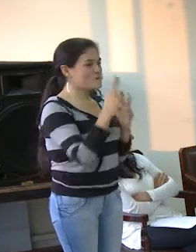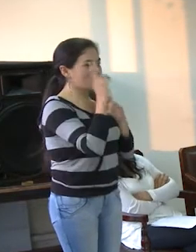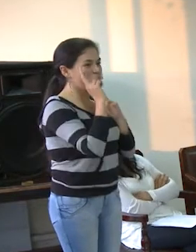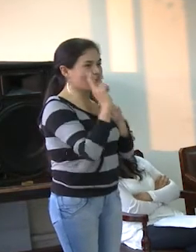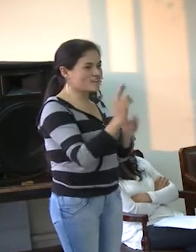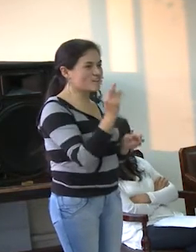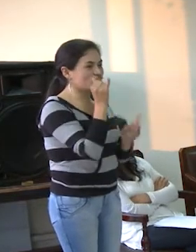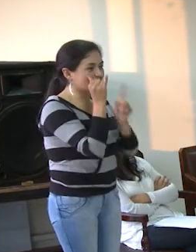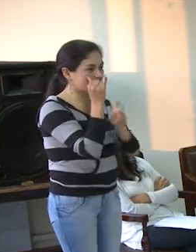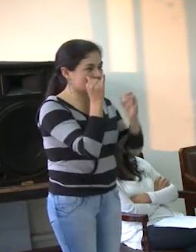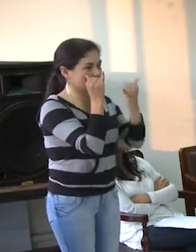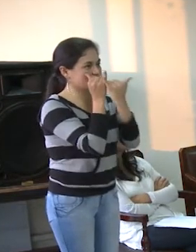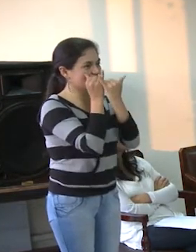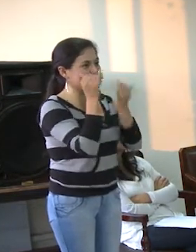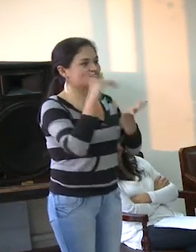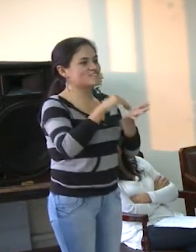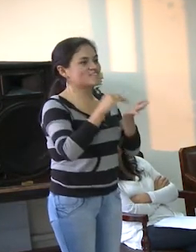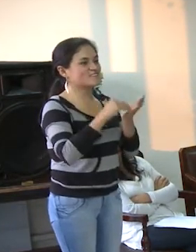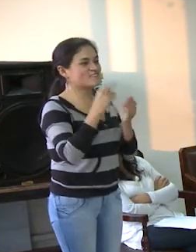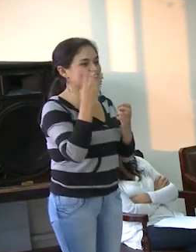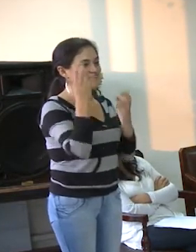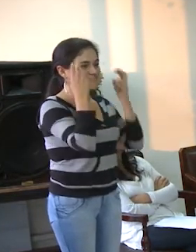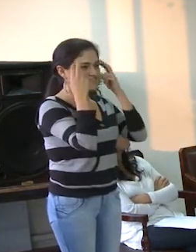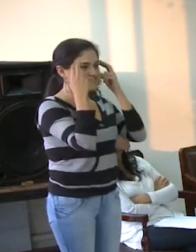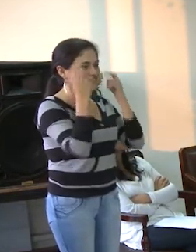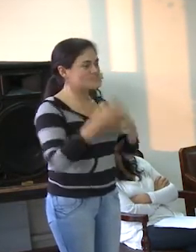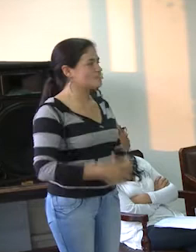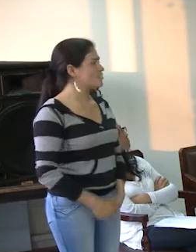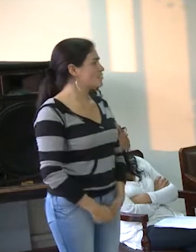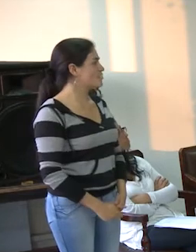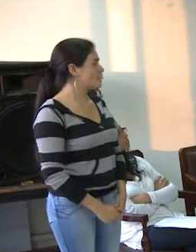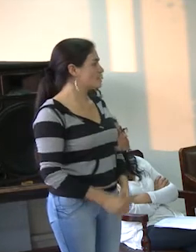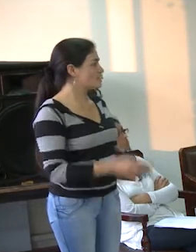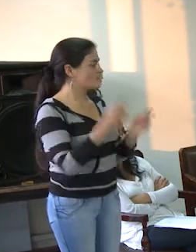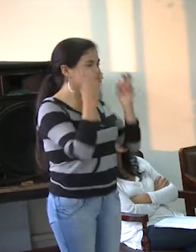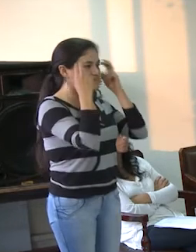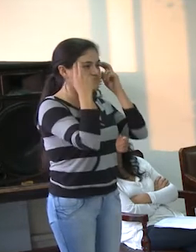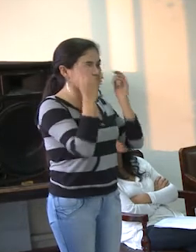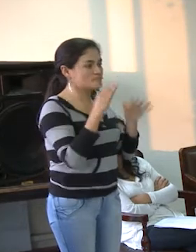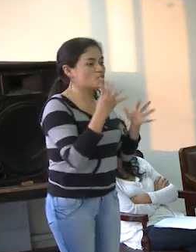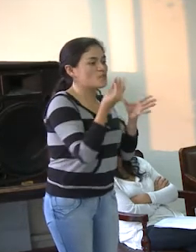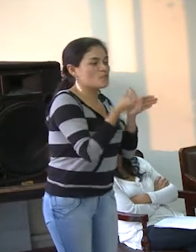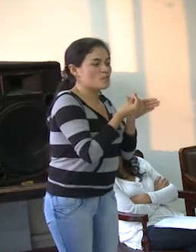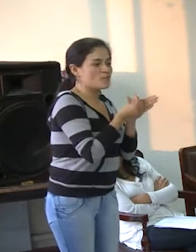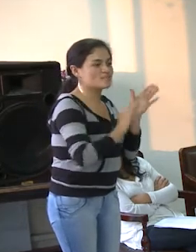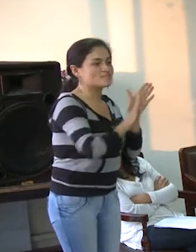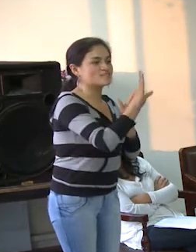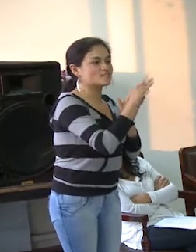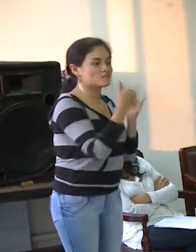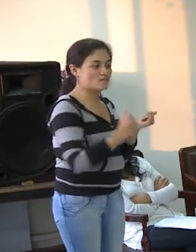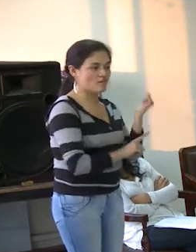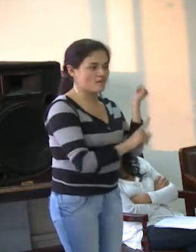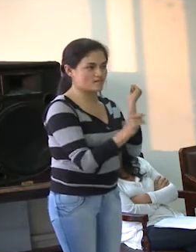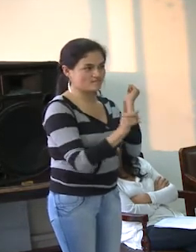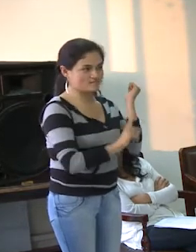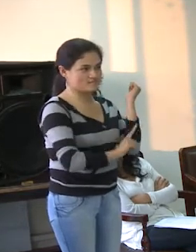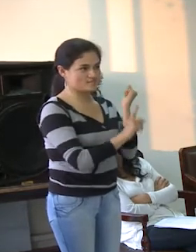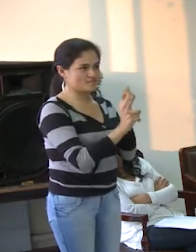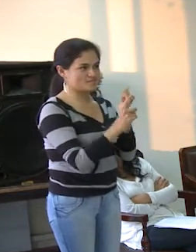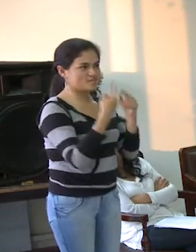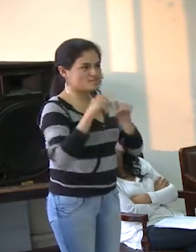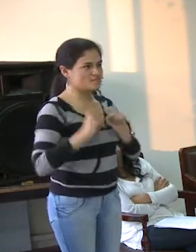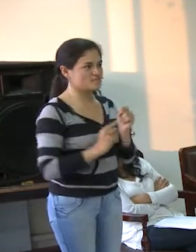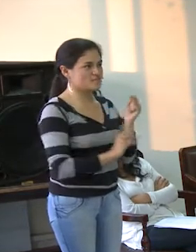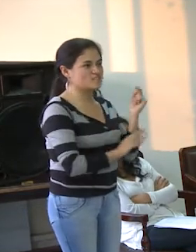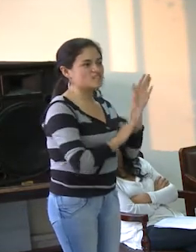epistémica la validación del pensamiento clásico y la incursión de otros desarrollos más contemporáneos y hasta